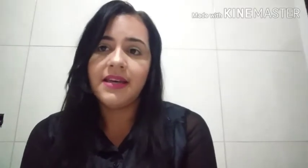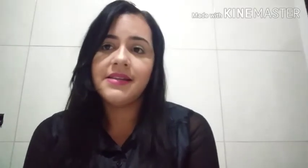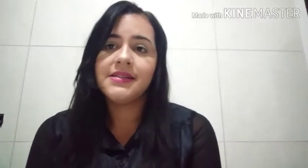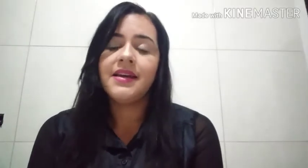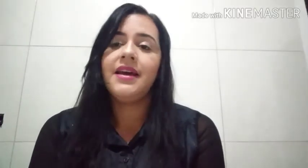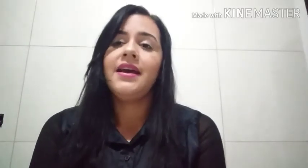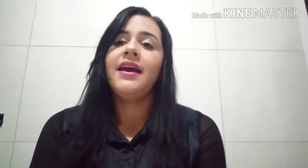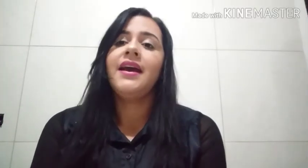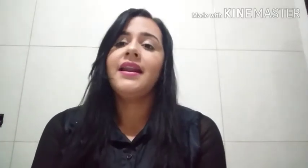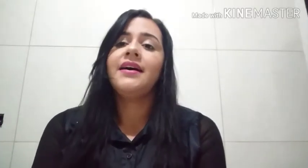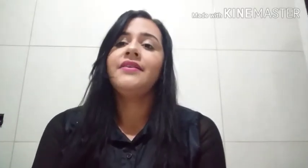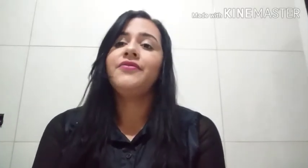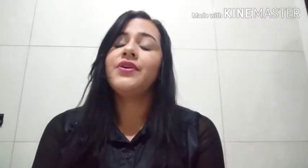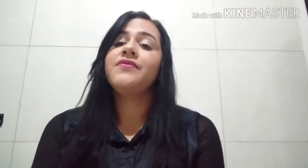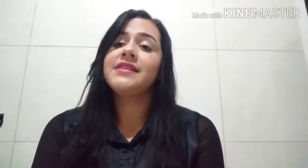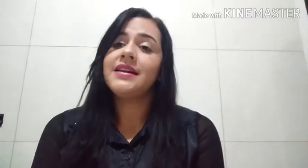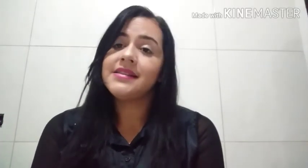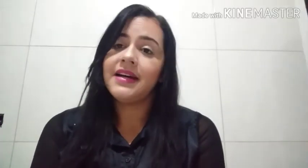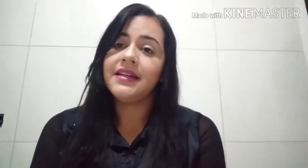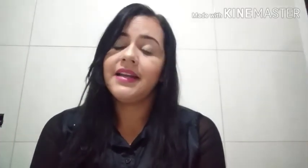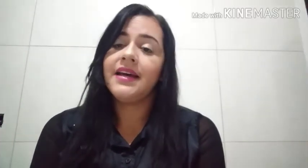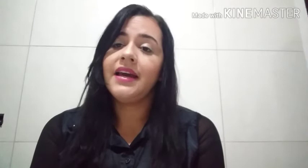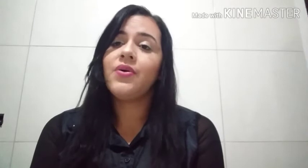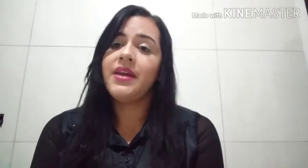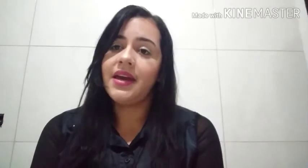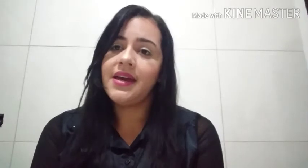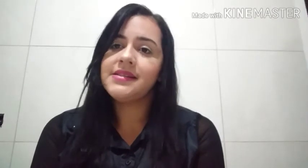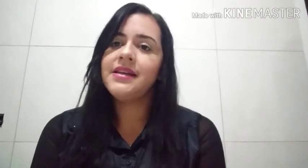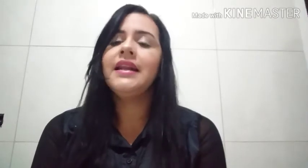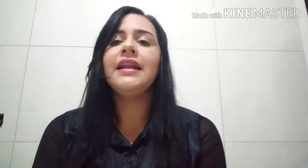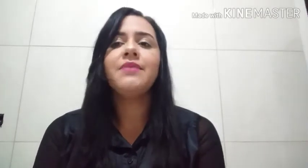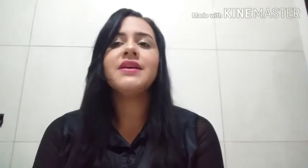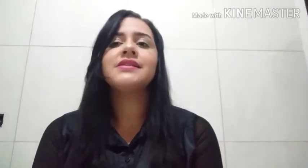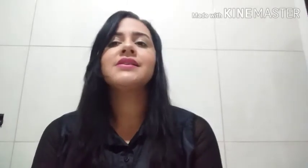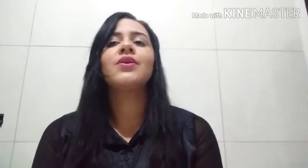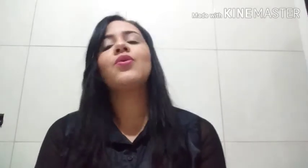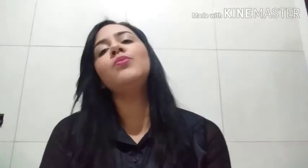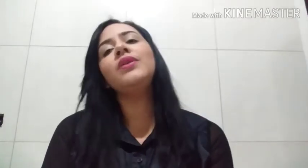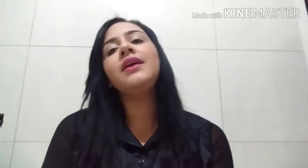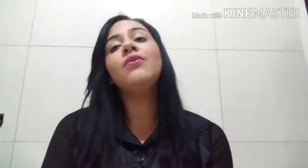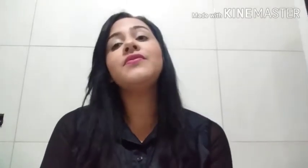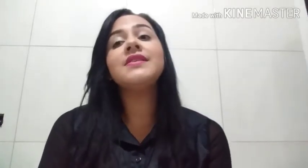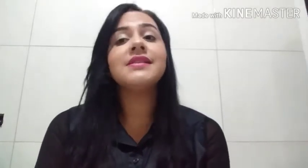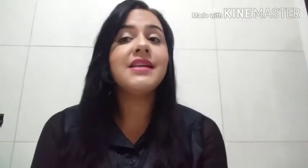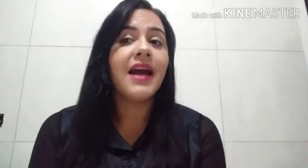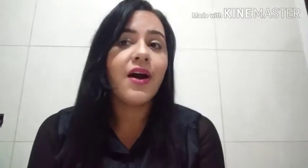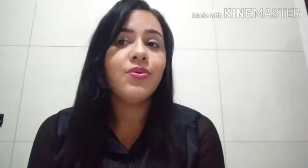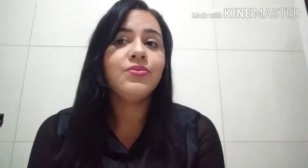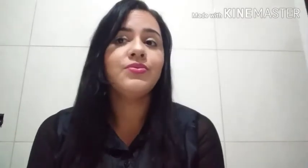10.436 ela foi oficializada, né? Ela reconhece Libras como língua oficial do